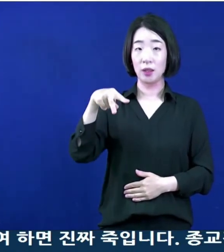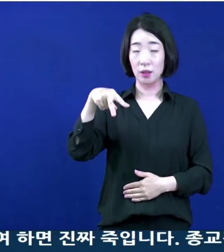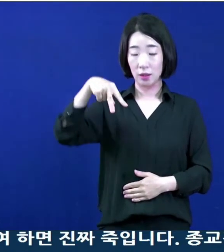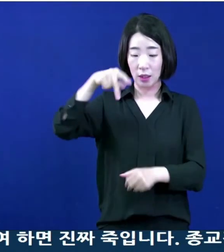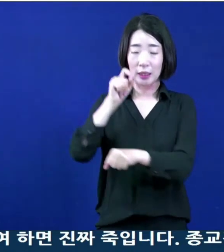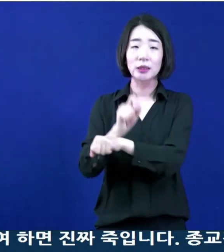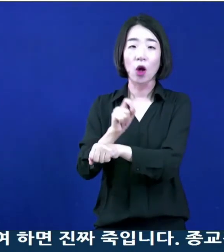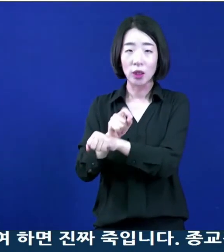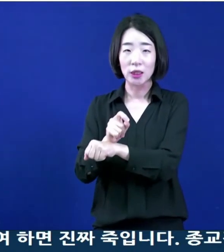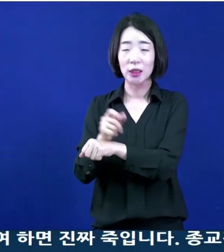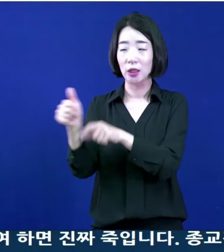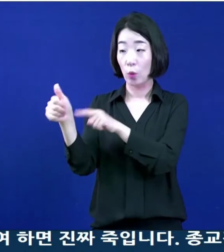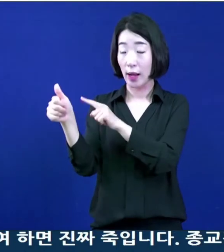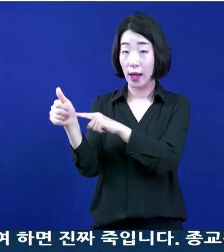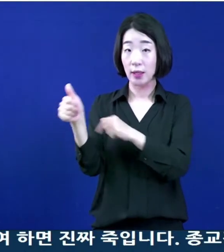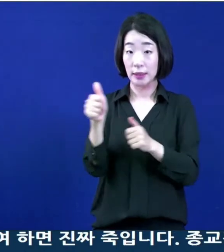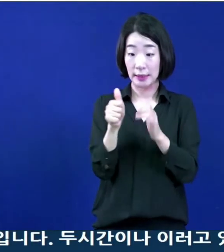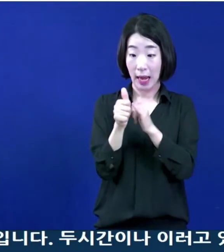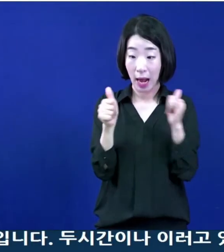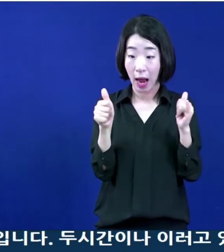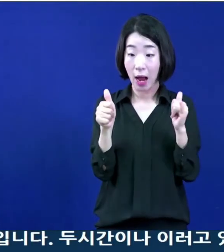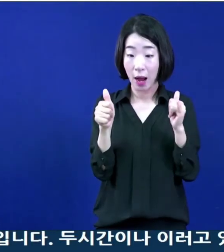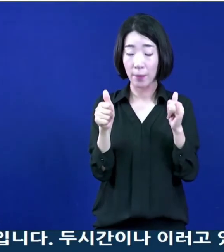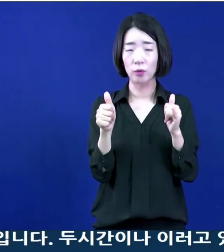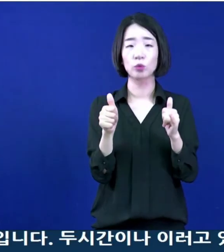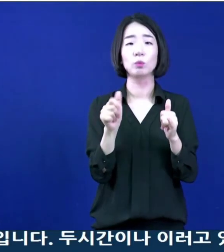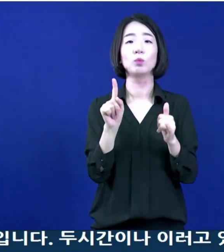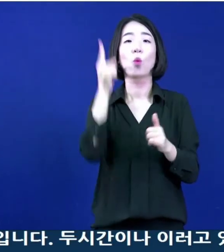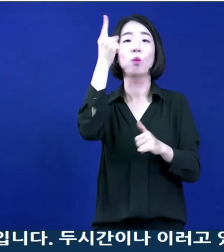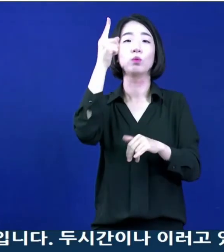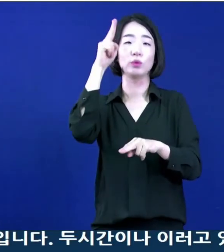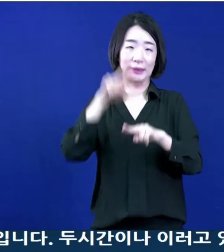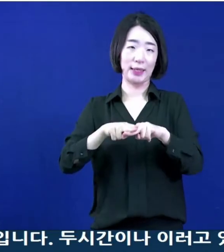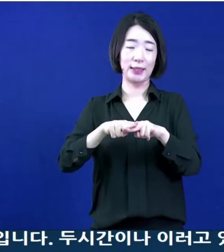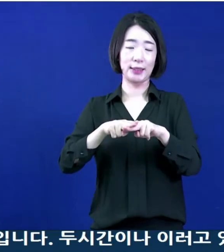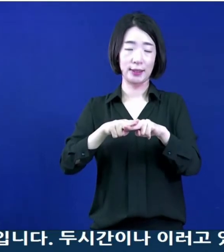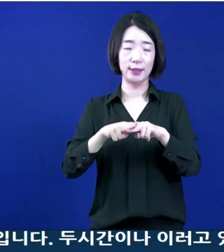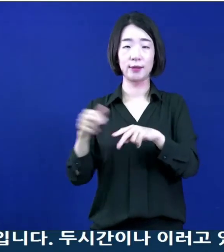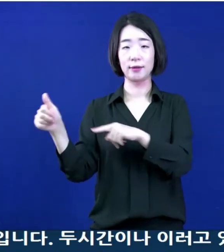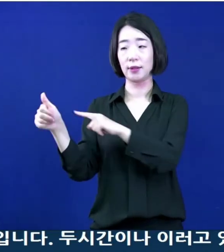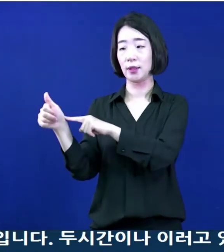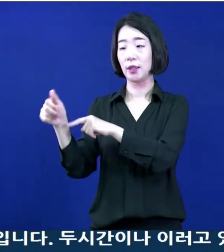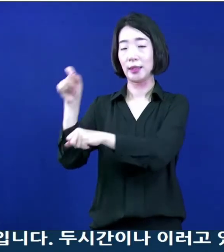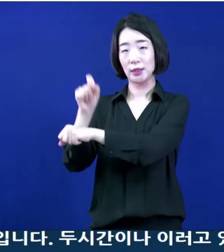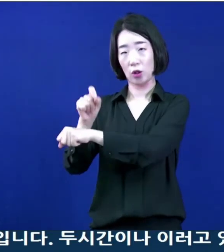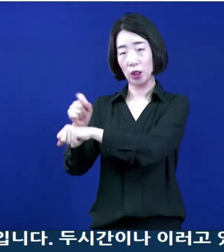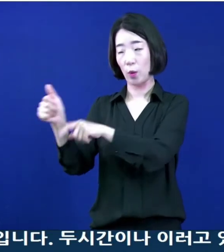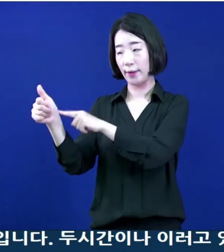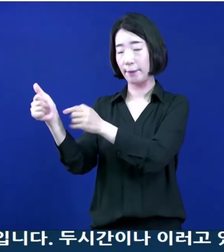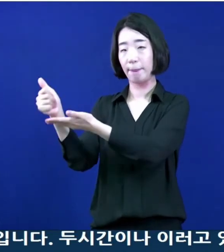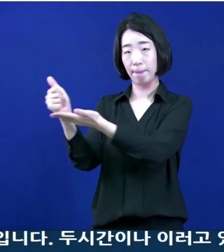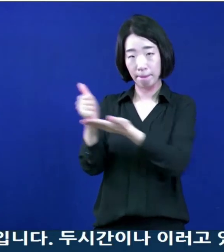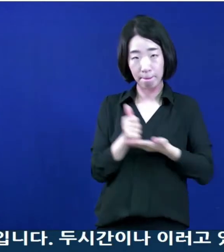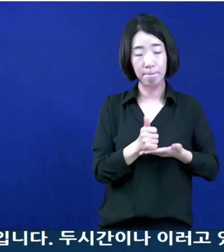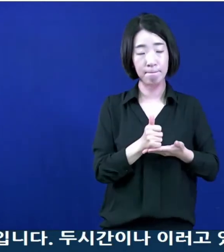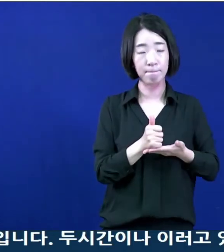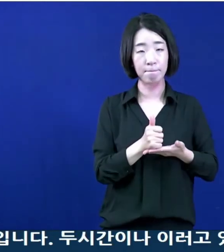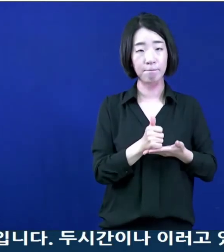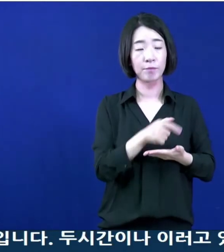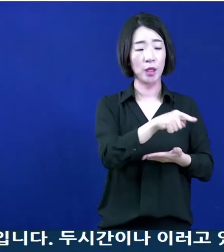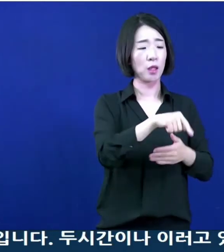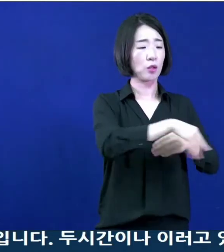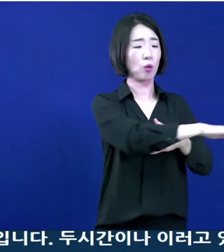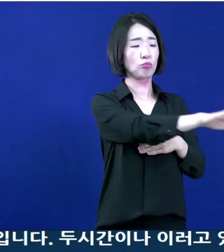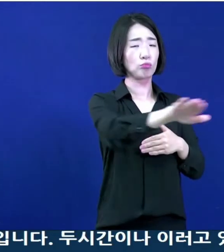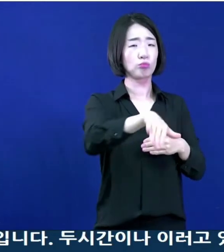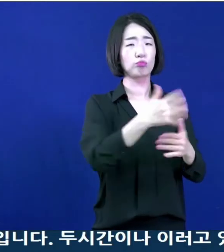에베소에서 꽤 높은 위치에 있었던 사람인데, 이 서기장이 무리들을